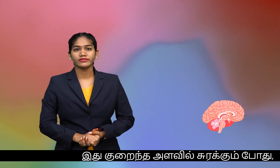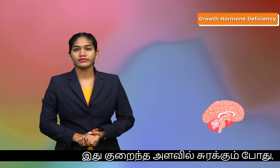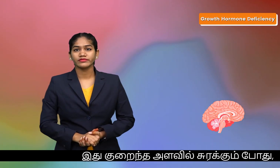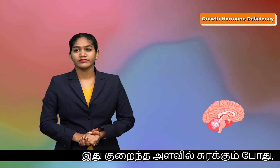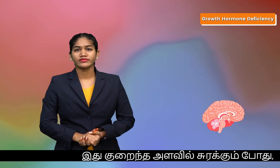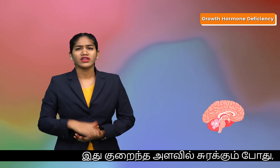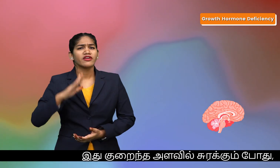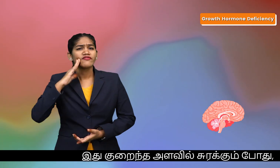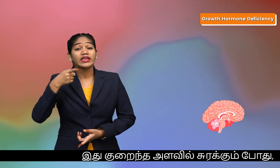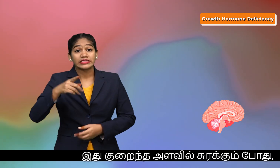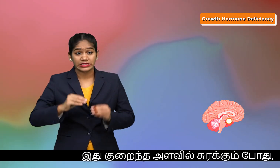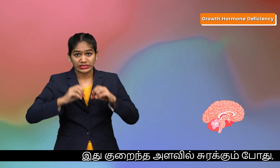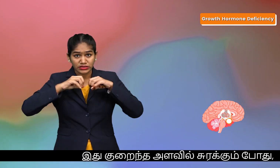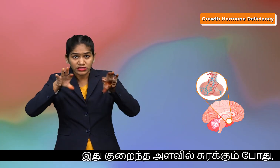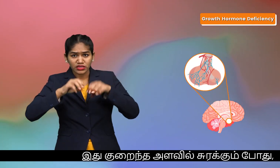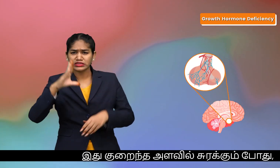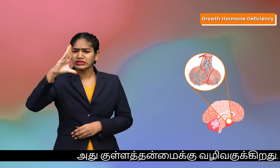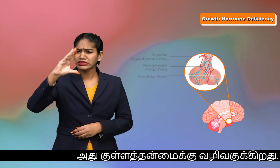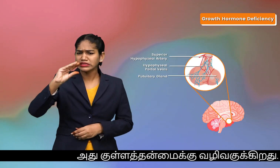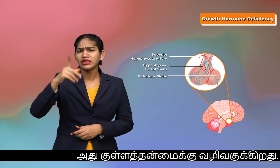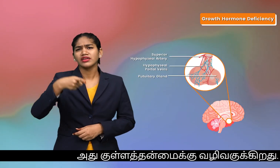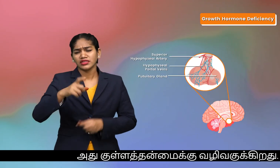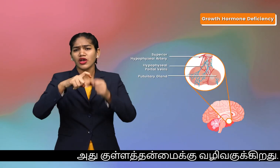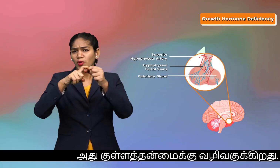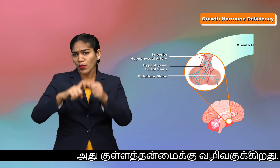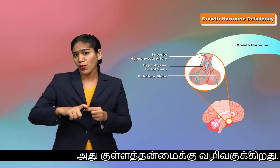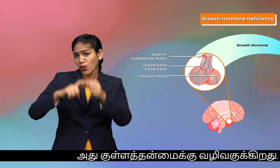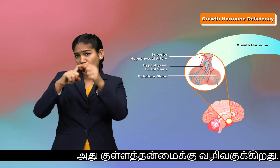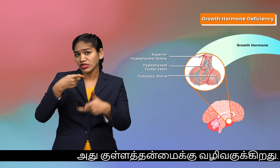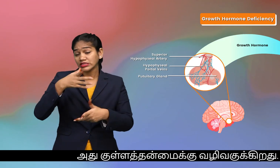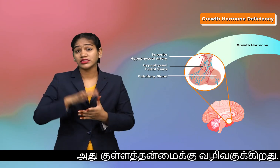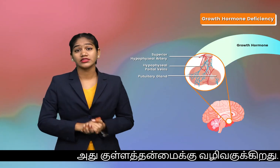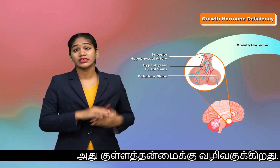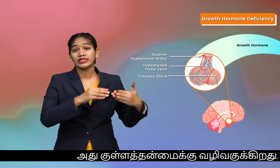இது குறைந்த அளவில் சுரக்கும்போது அது குள்ளத்தன்மைக்கு வழிவகுத்தது.